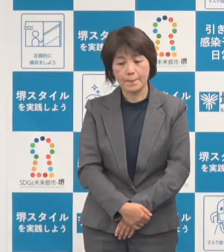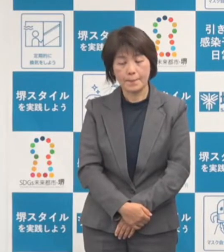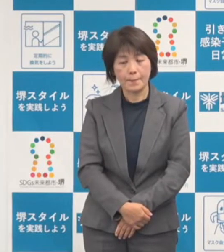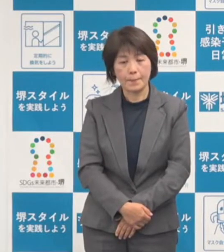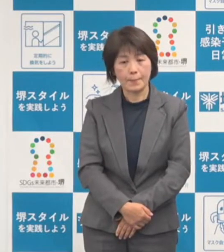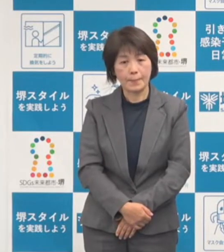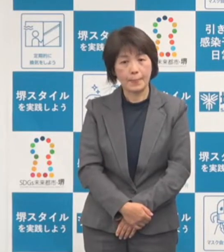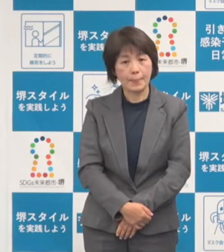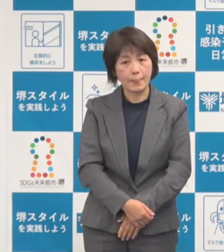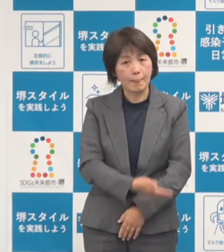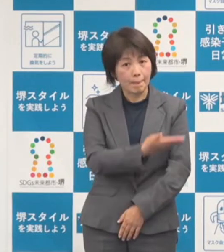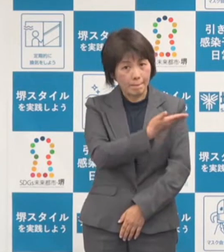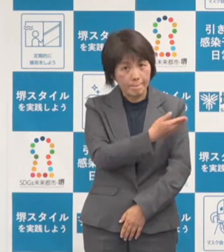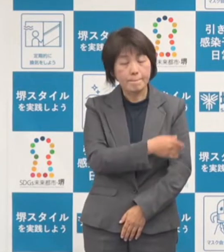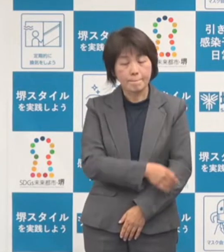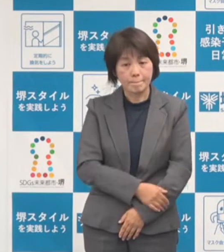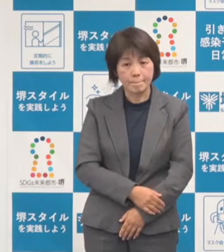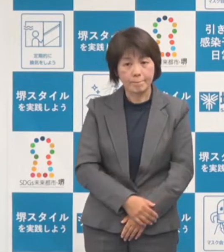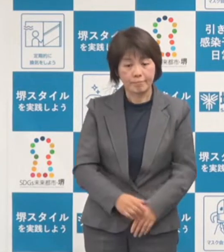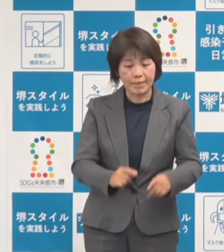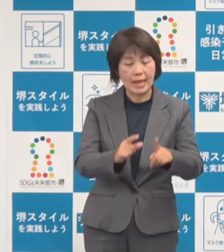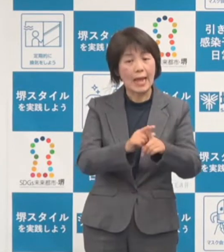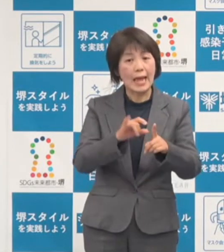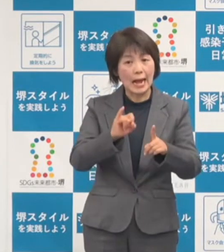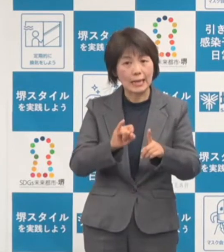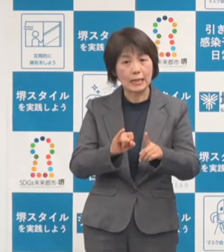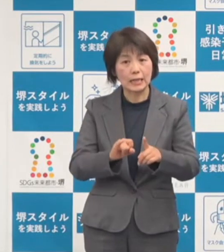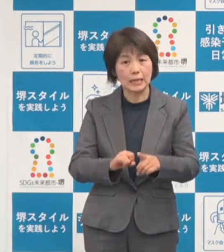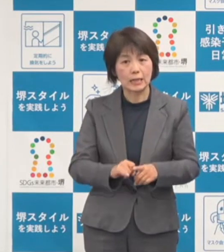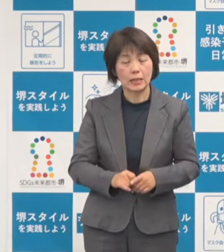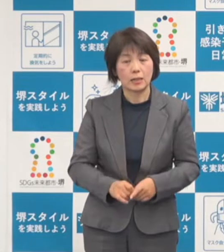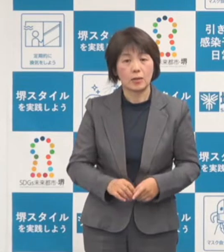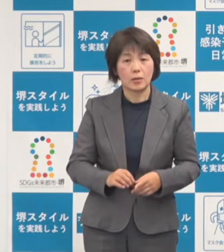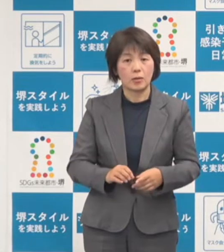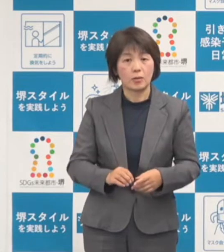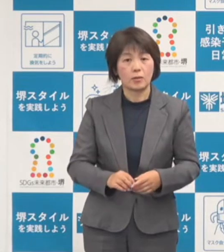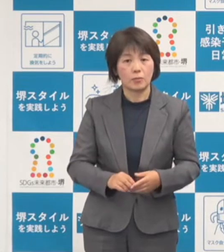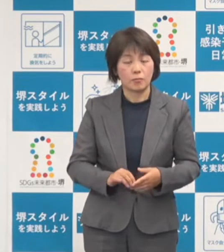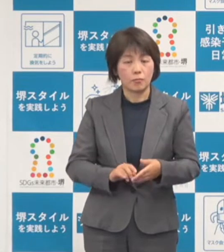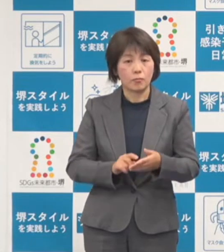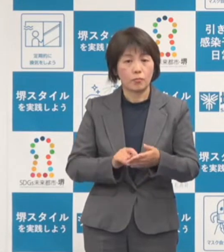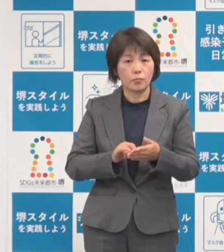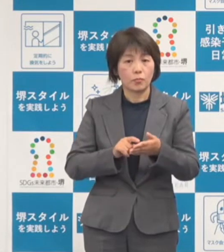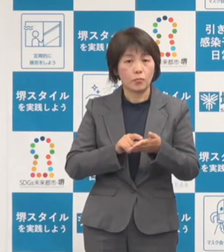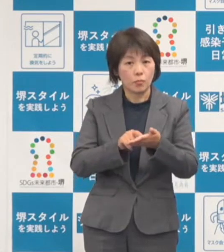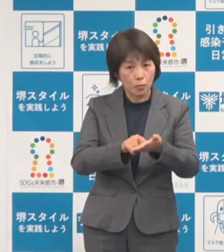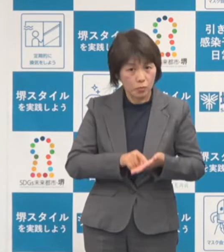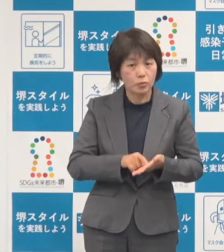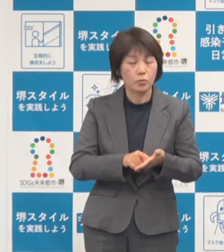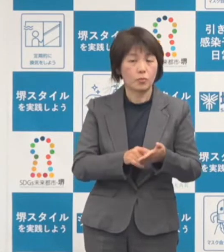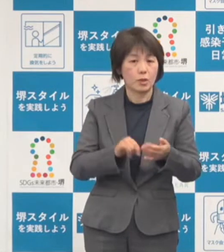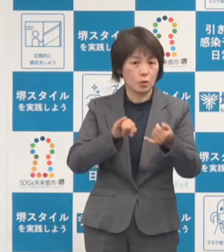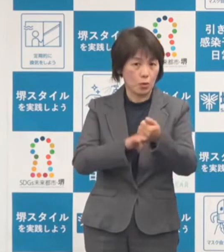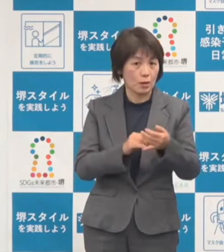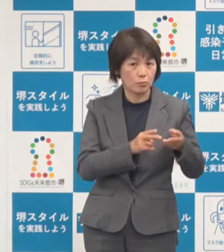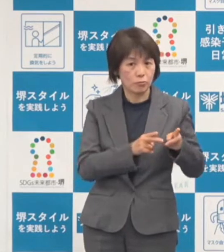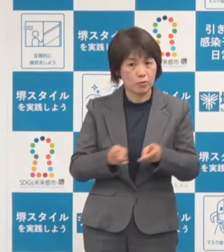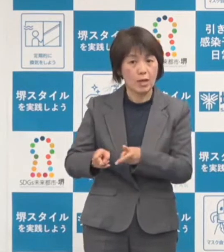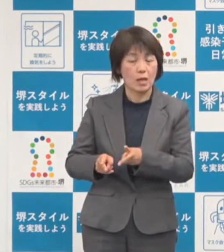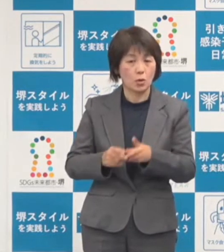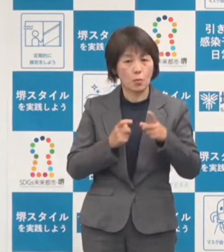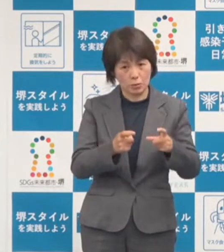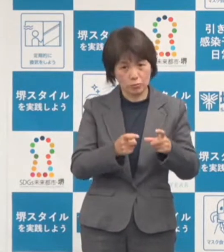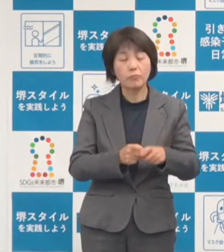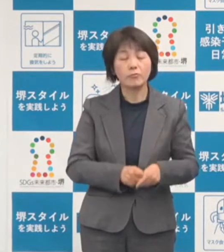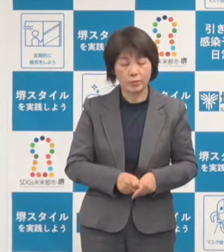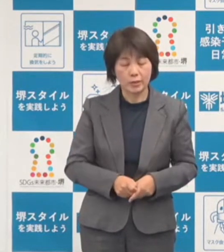こちらが AI オンデマンドバスの説明ですね。はい、期間